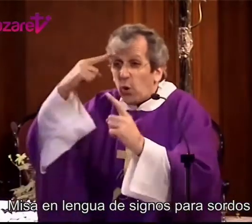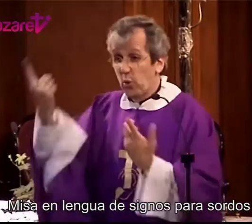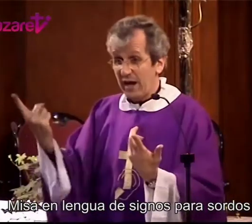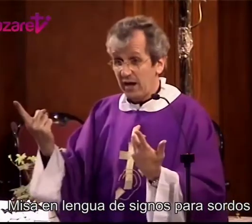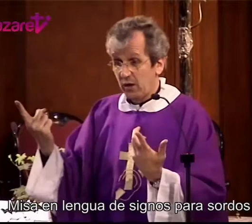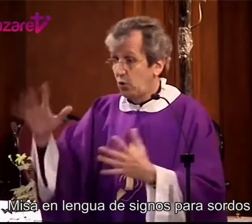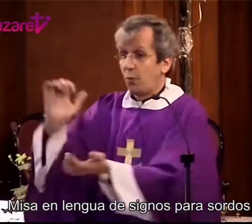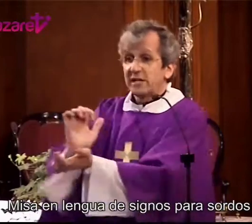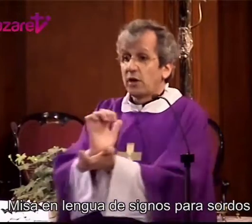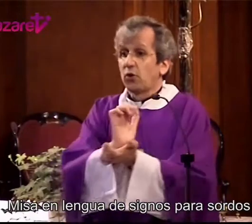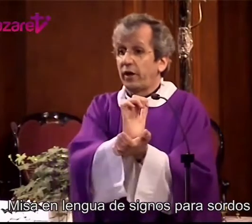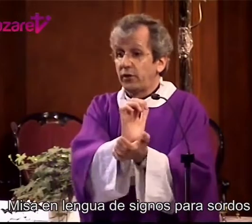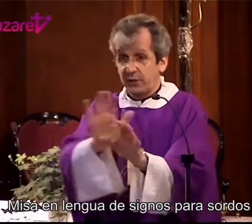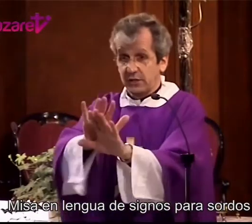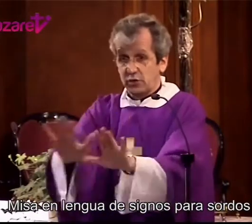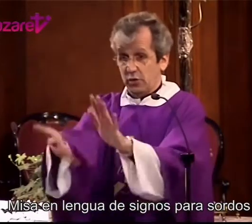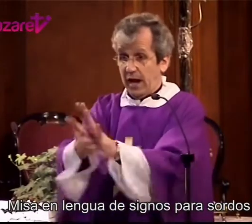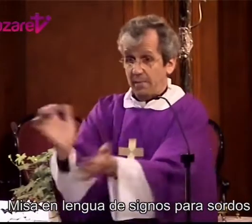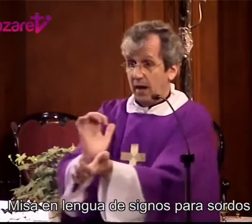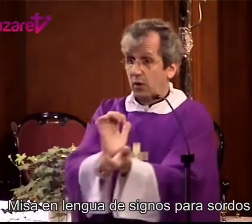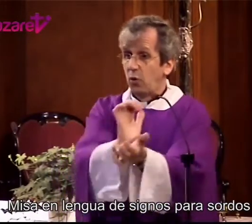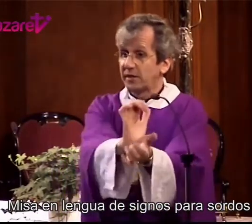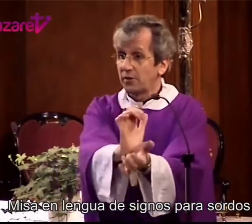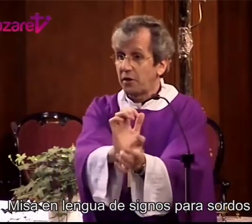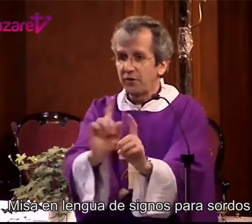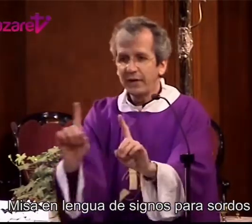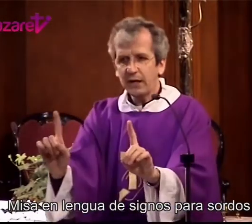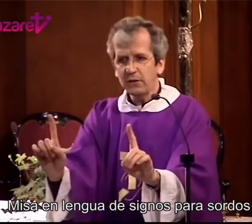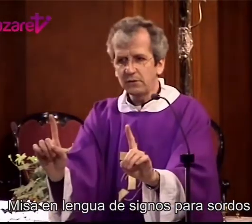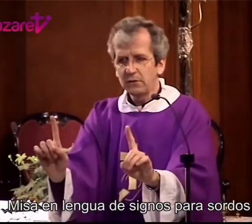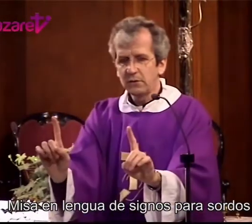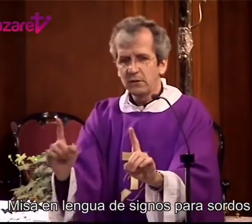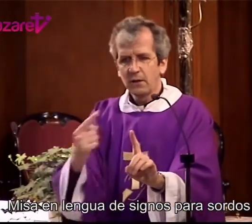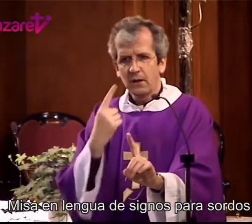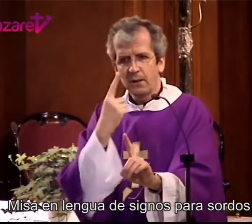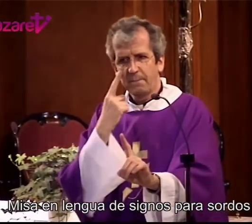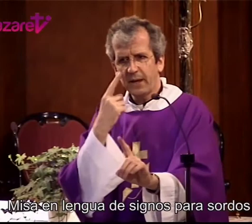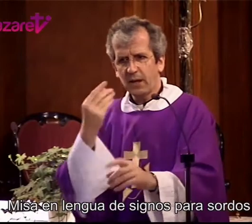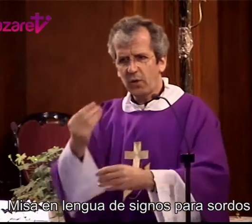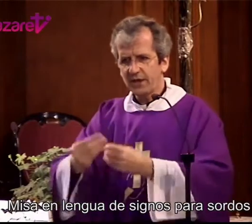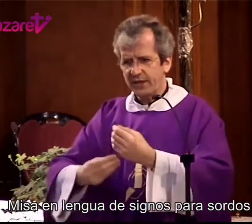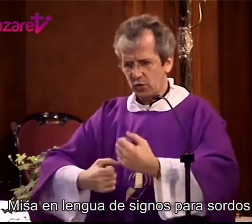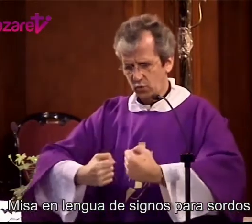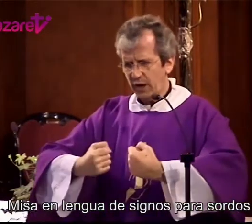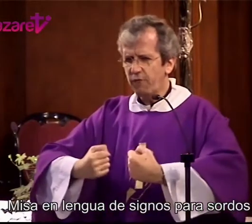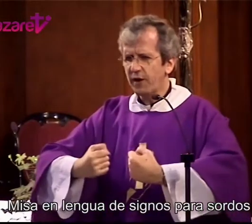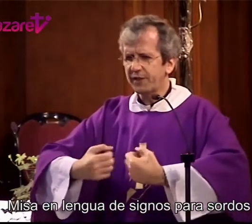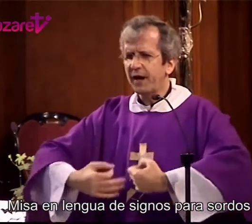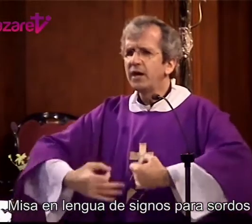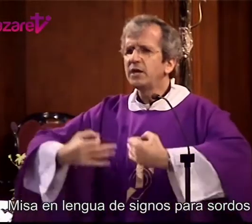locura, lo hubiesen cogido, lo hubiesen dicho, calma, lo hubiesen cogido. Y no, ven que lo hace con una fuerza y con